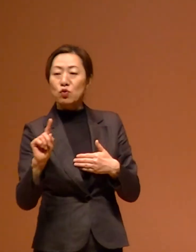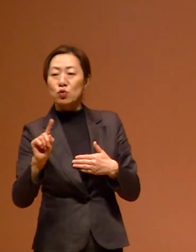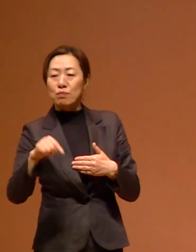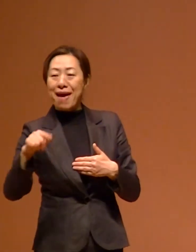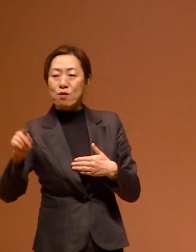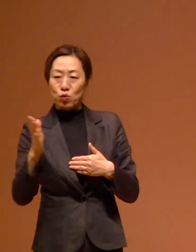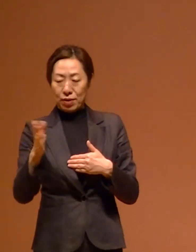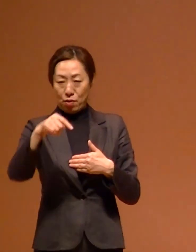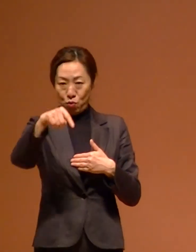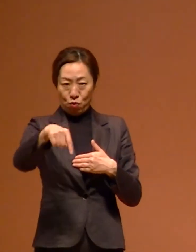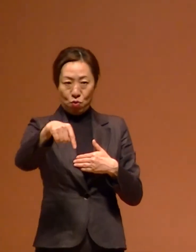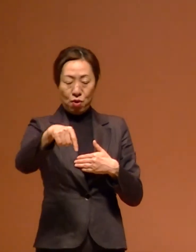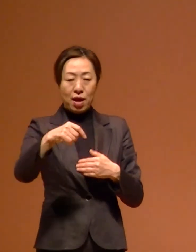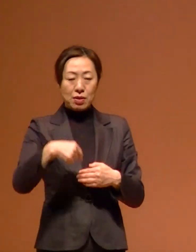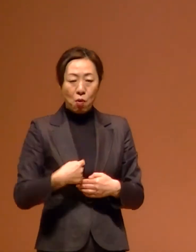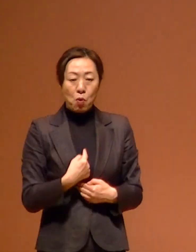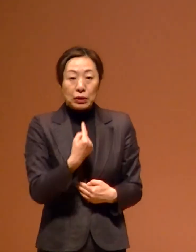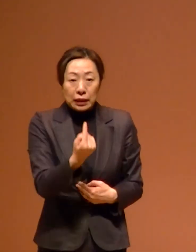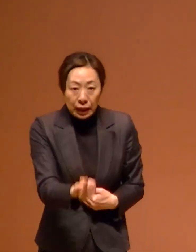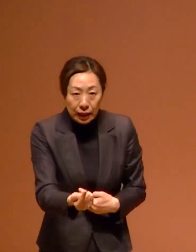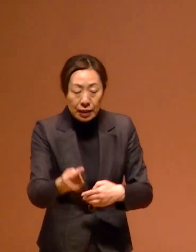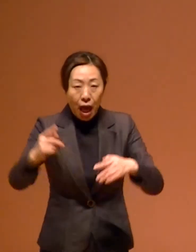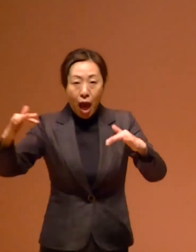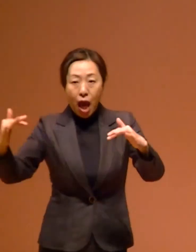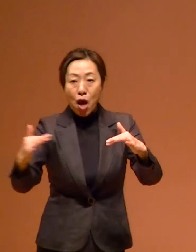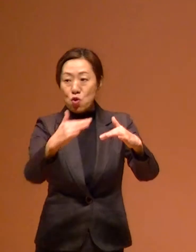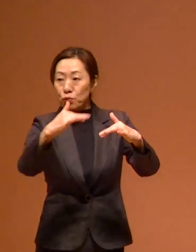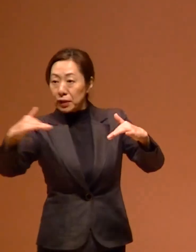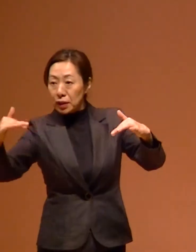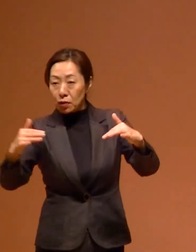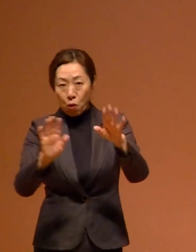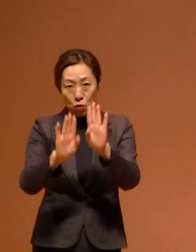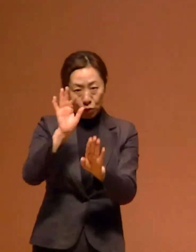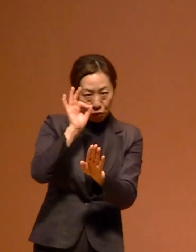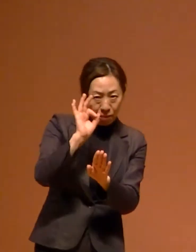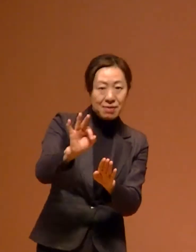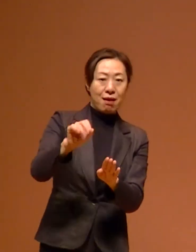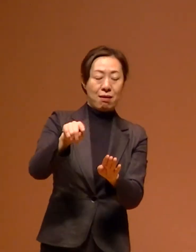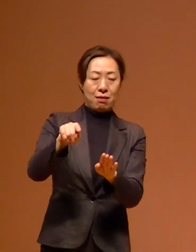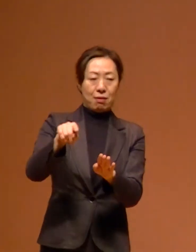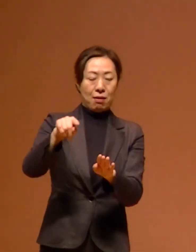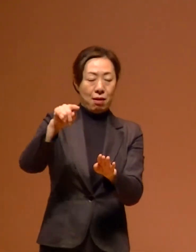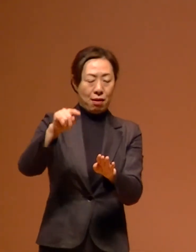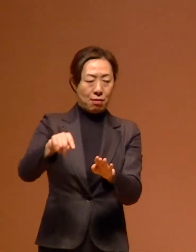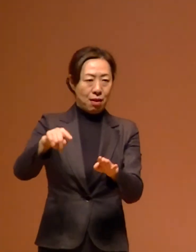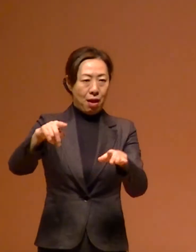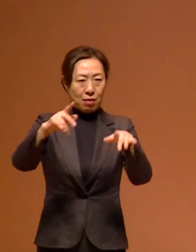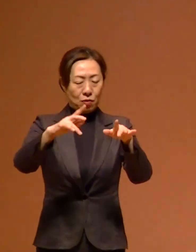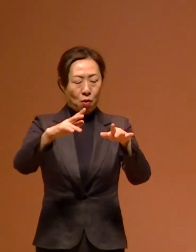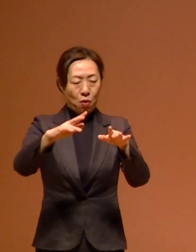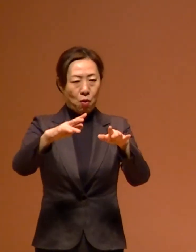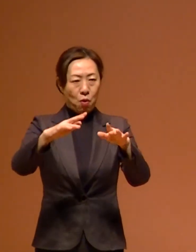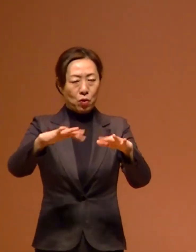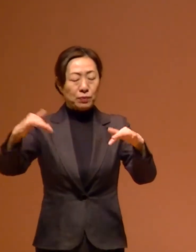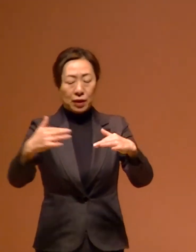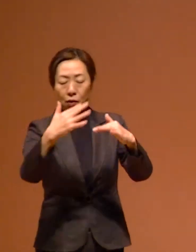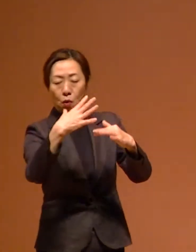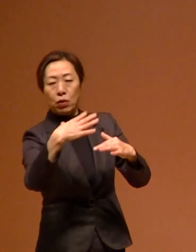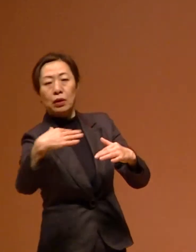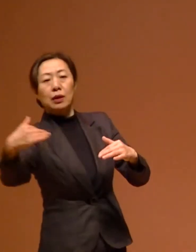行って、海の様子を見て、でもう 海が引い